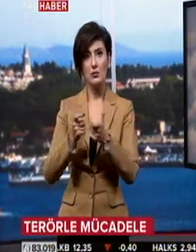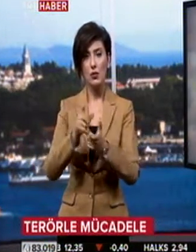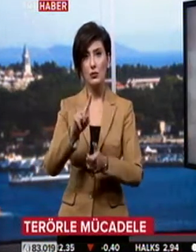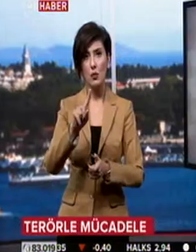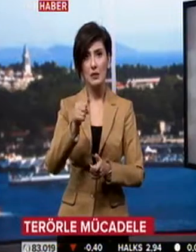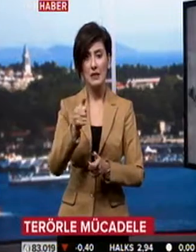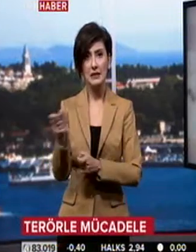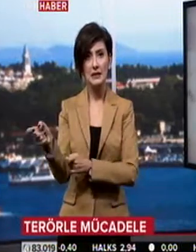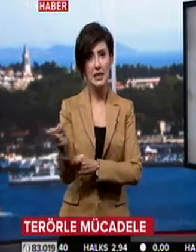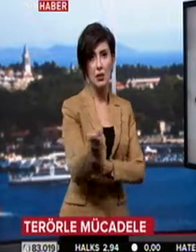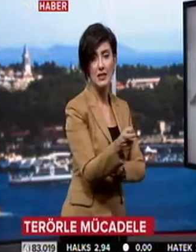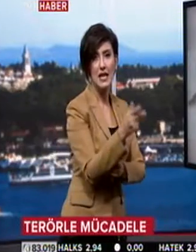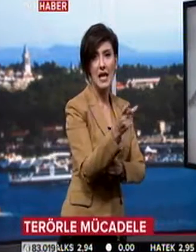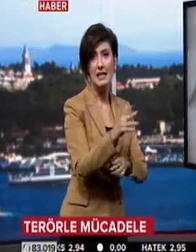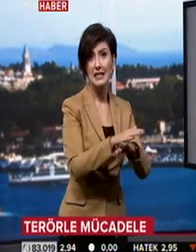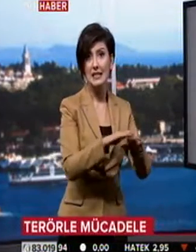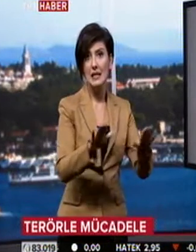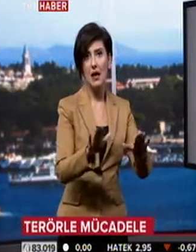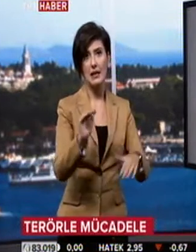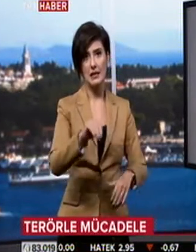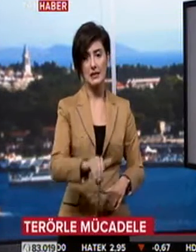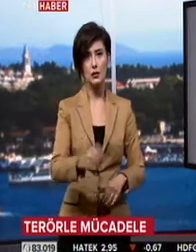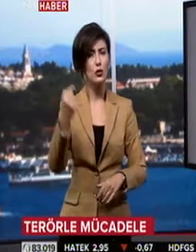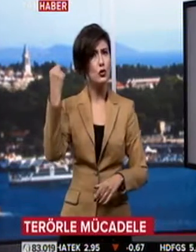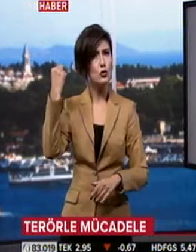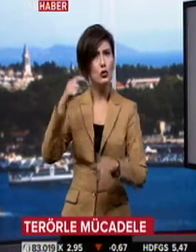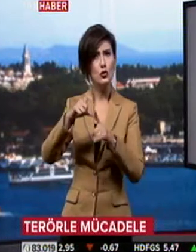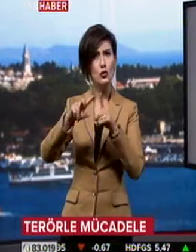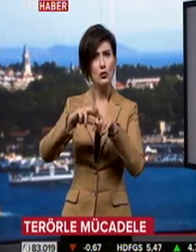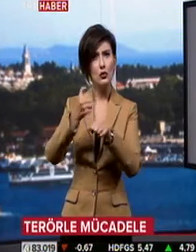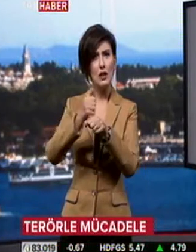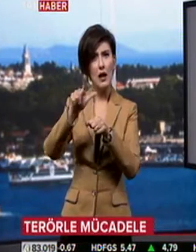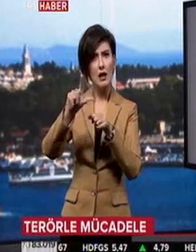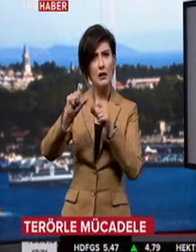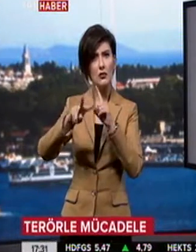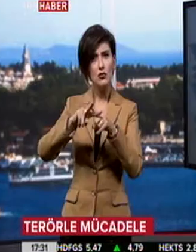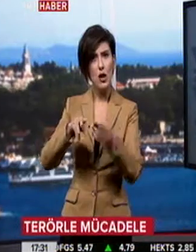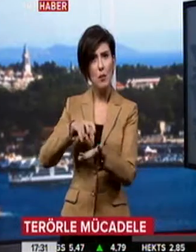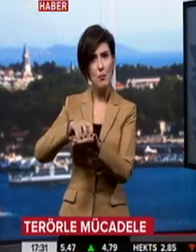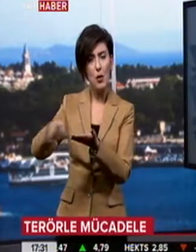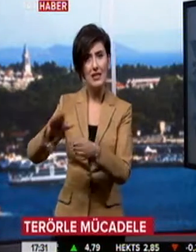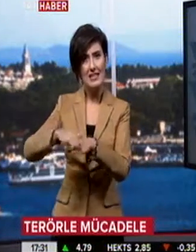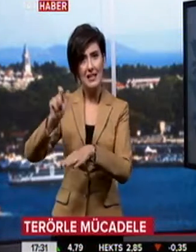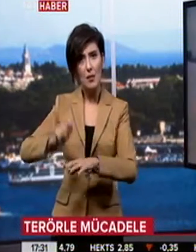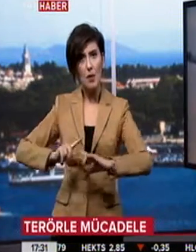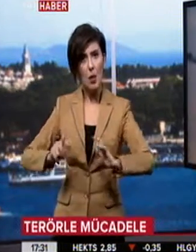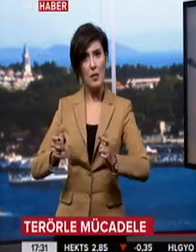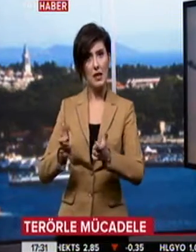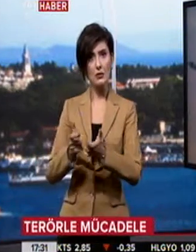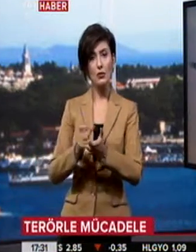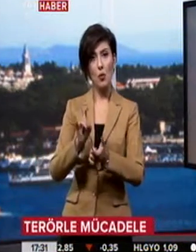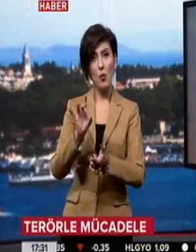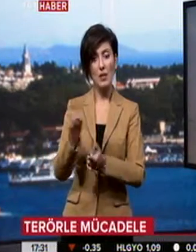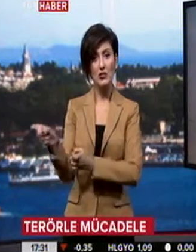operasyonunda 16 terörist etkisiz hale getirildi. Dün Dağlıca bölgesinde gerçekleşen operasyonda